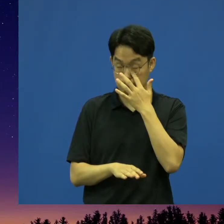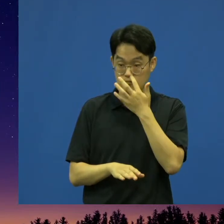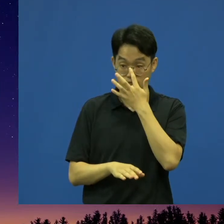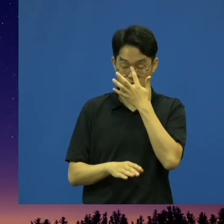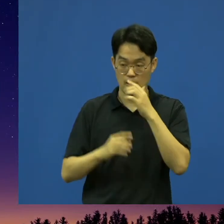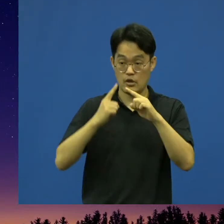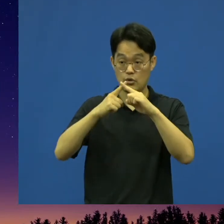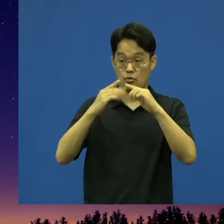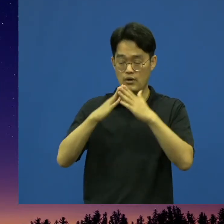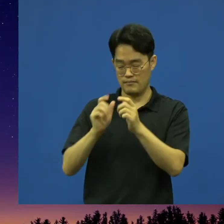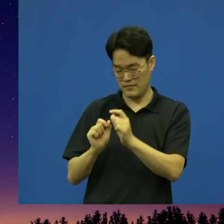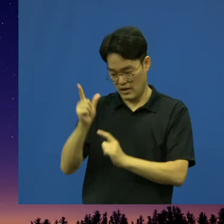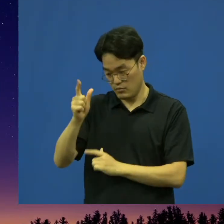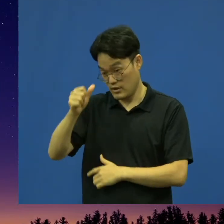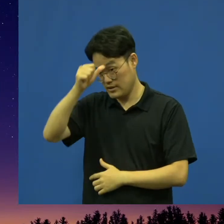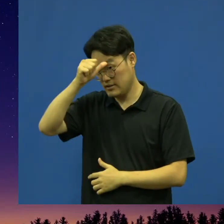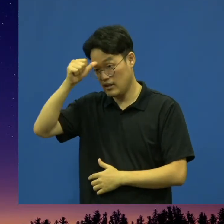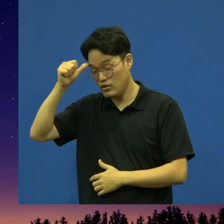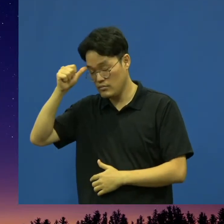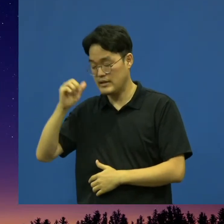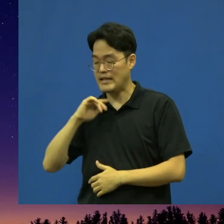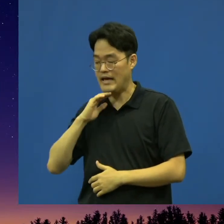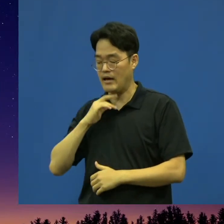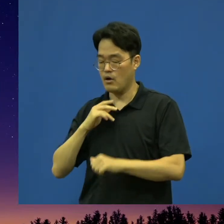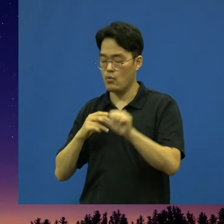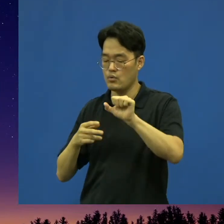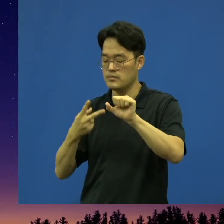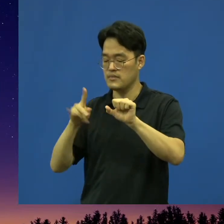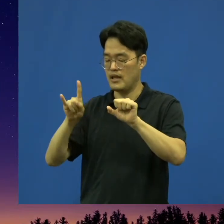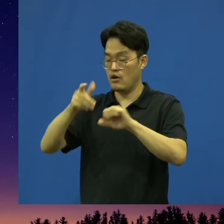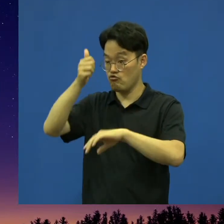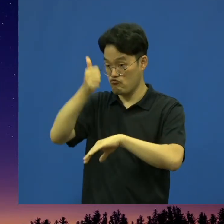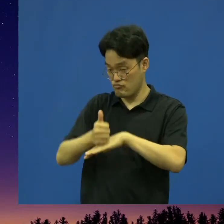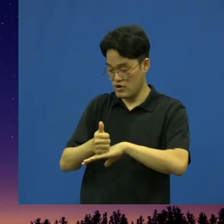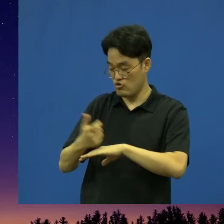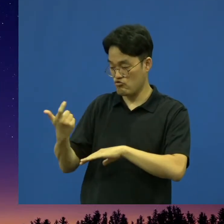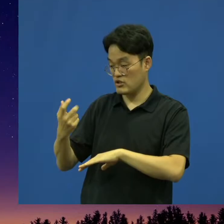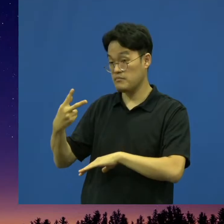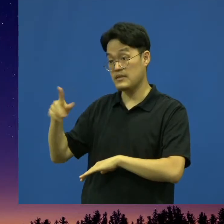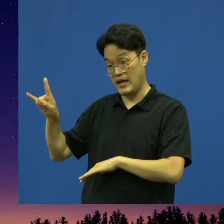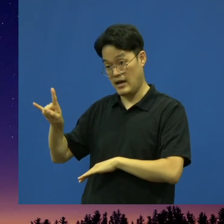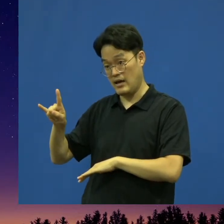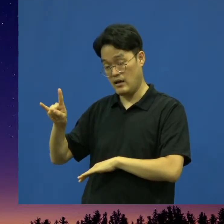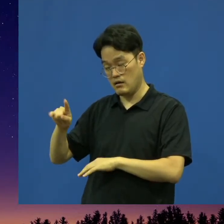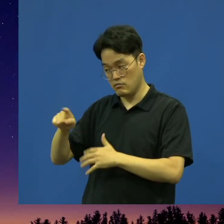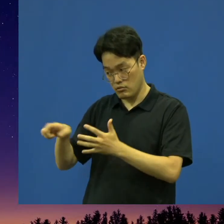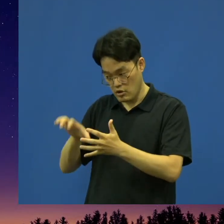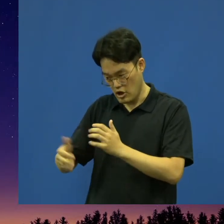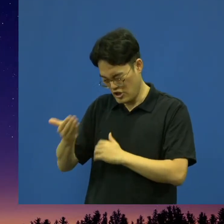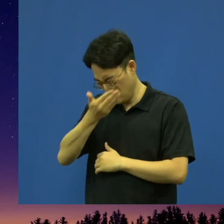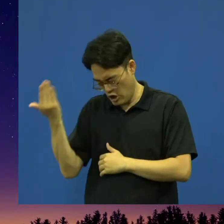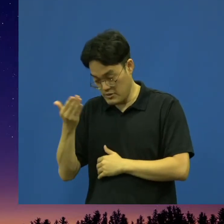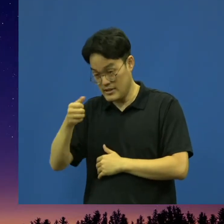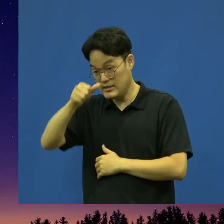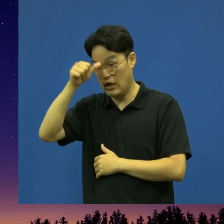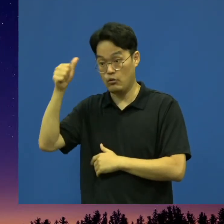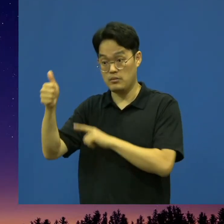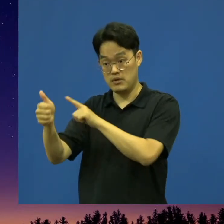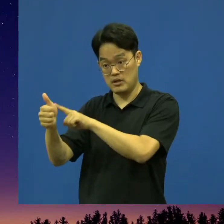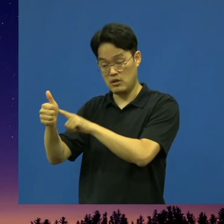장로님들이 50대 후반 60대인데 아주 젊은 장로님 한 분 계신데 하루는 장로님이